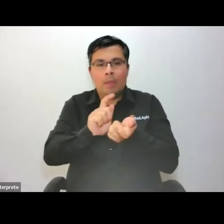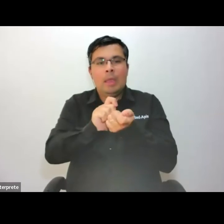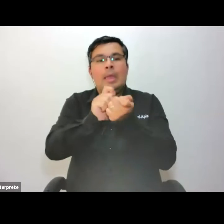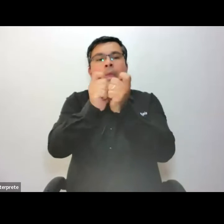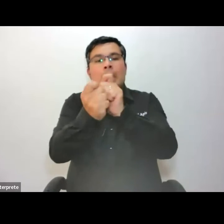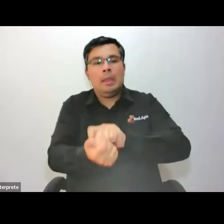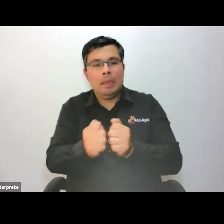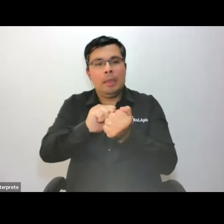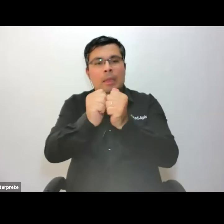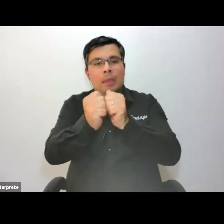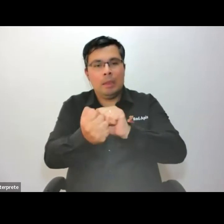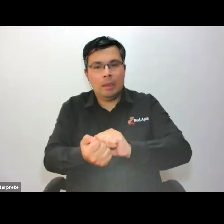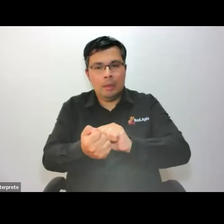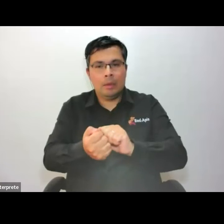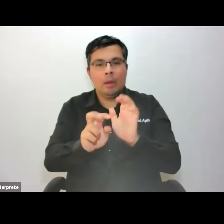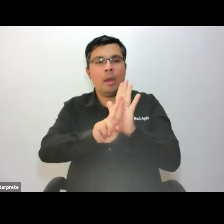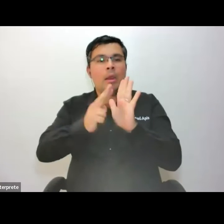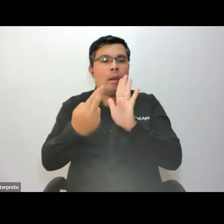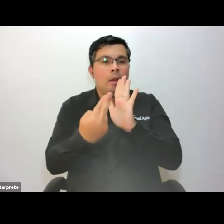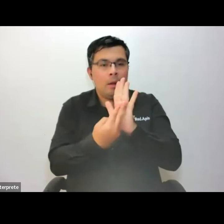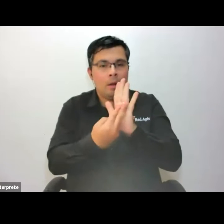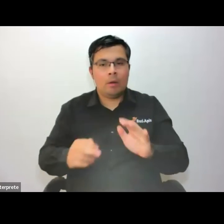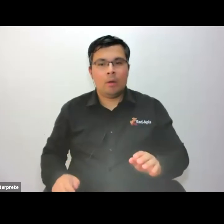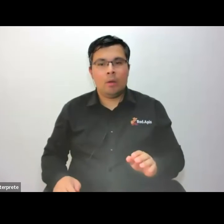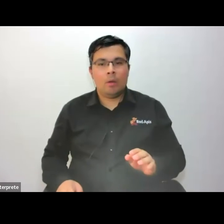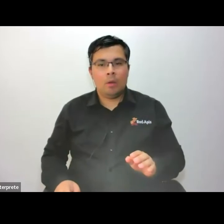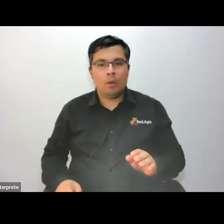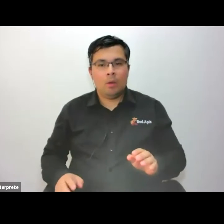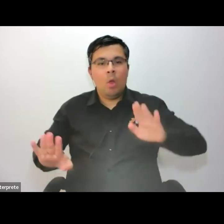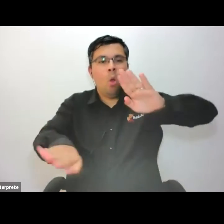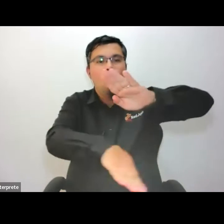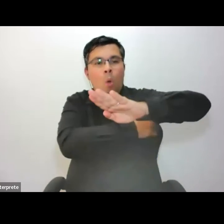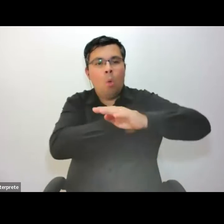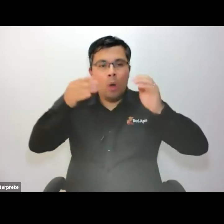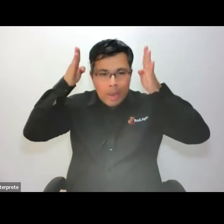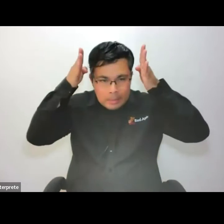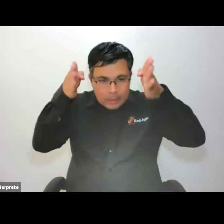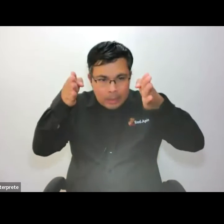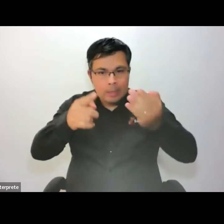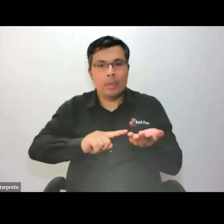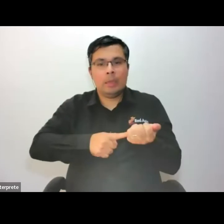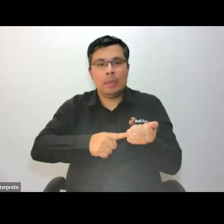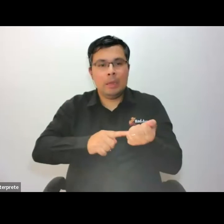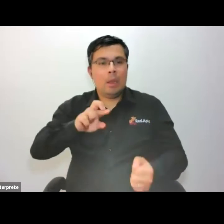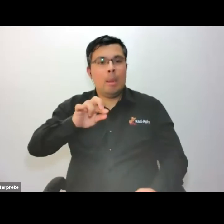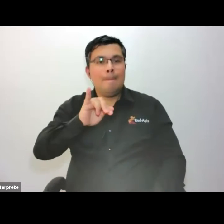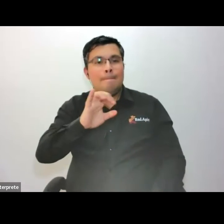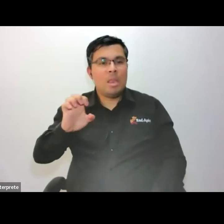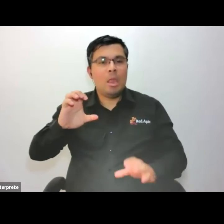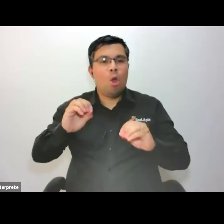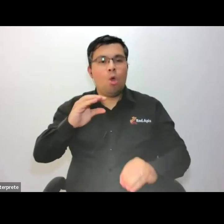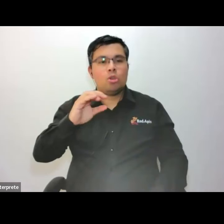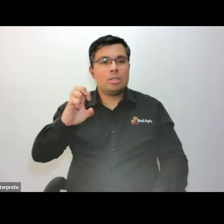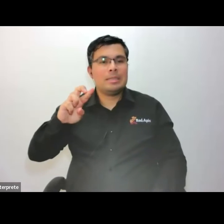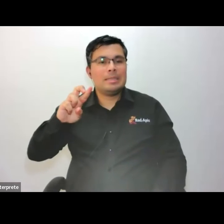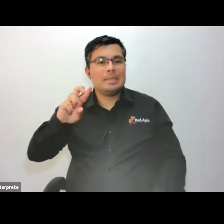asistente técnico de la educación desde el PIE y desde el CEP. Y por otro lado, tampoco podemos tener personal